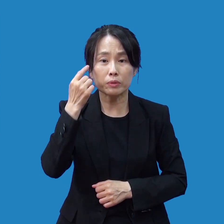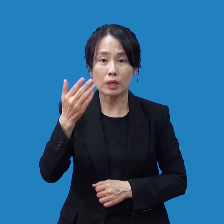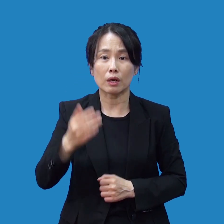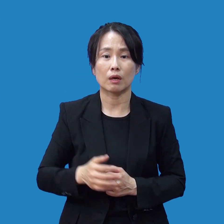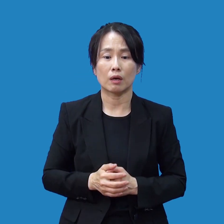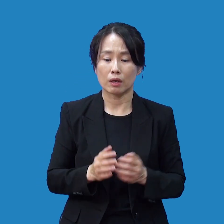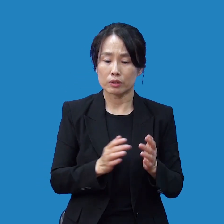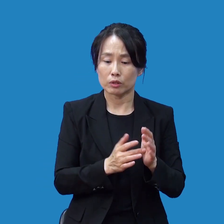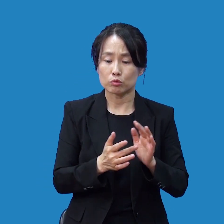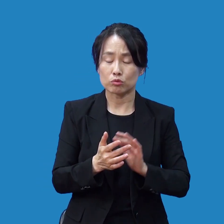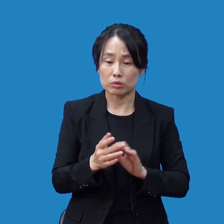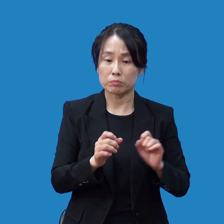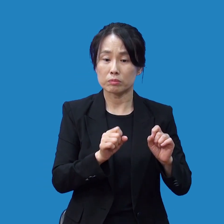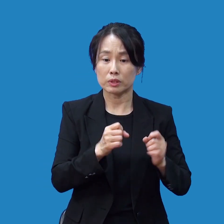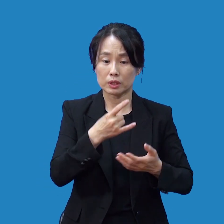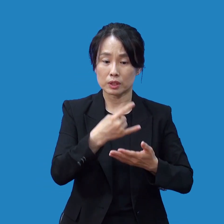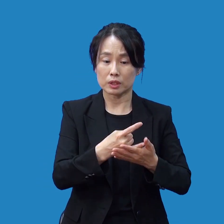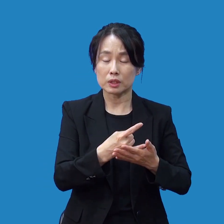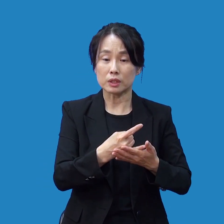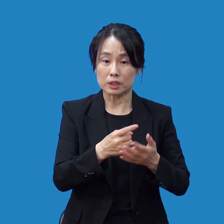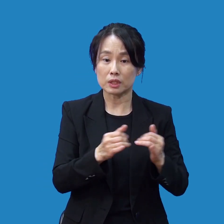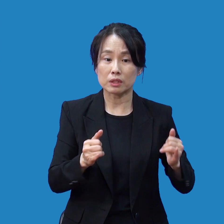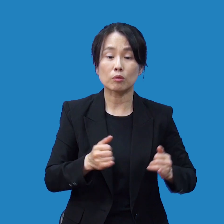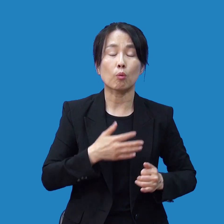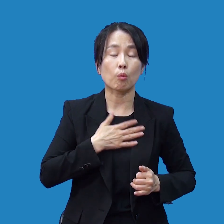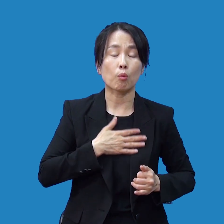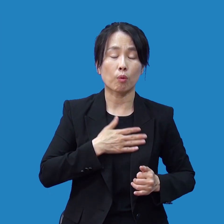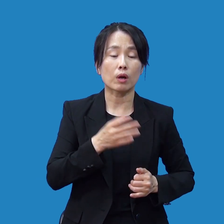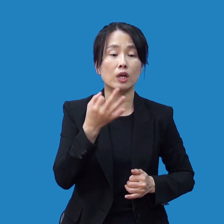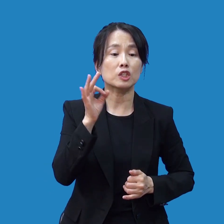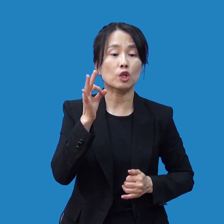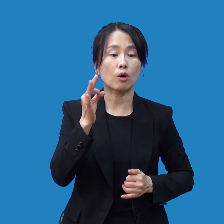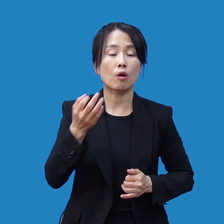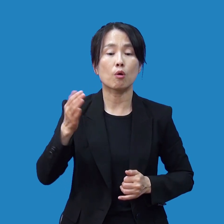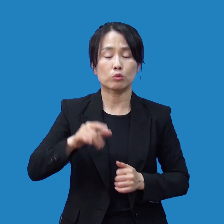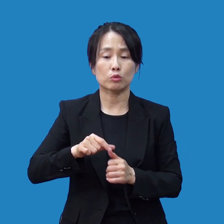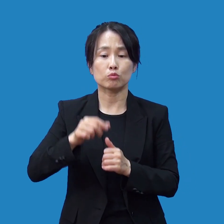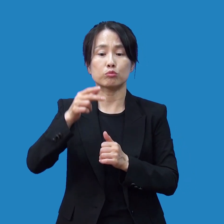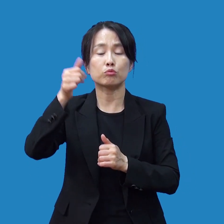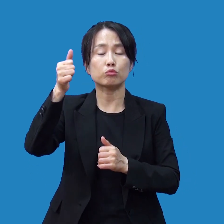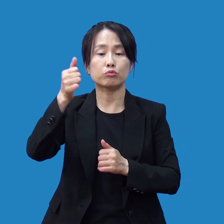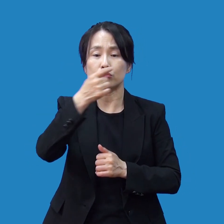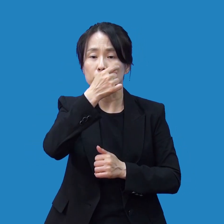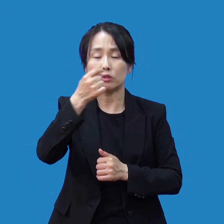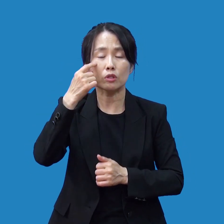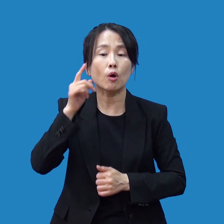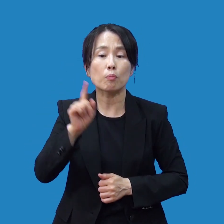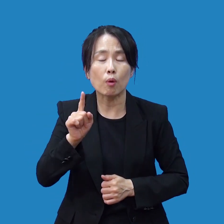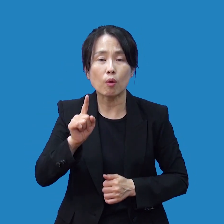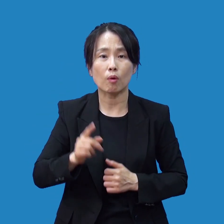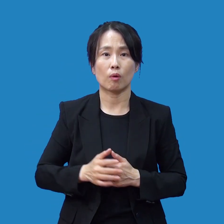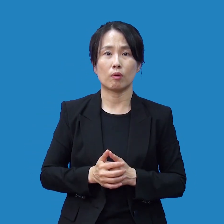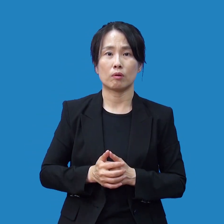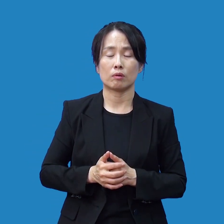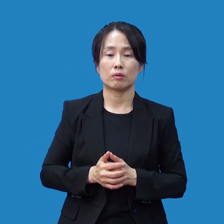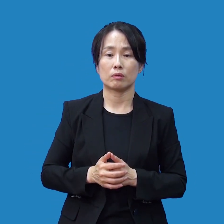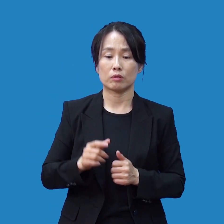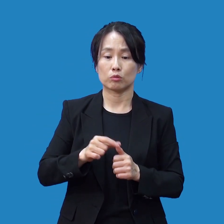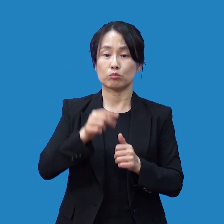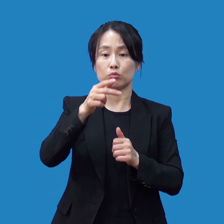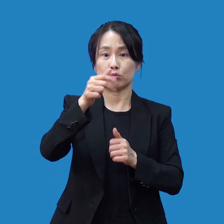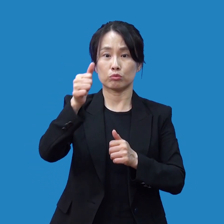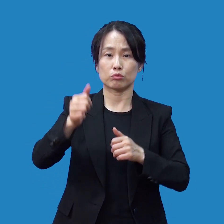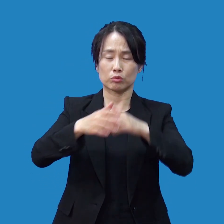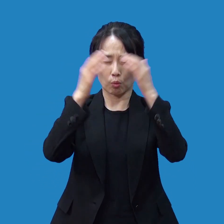있지만 메시아가 된다는 것은 아닙니다. 메시아가 되기 위해서는 어떻게 해야 되는가? 메시아는 온 우주를